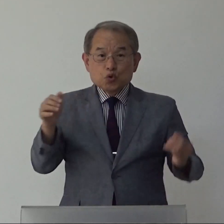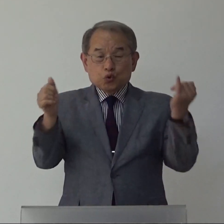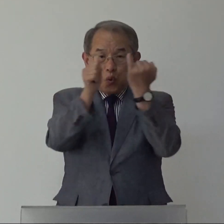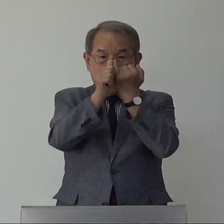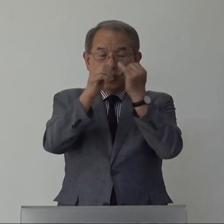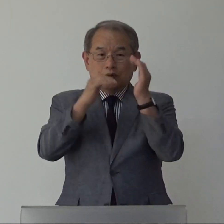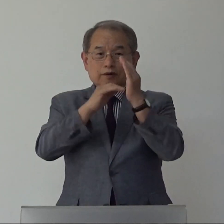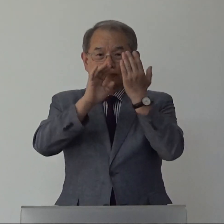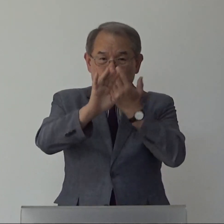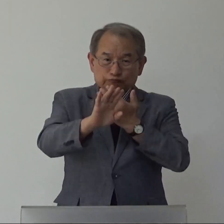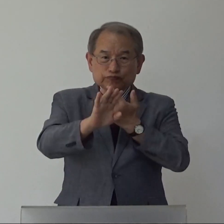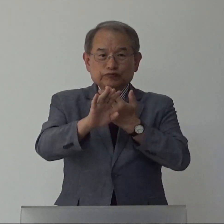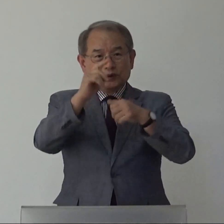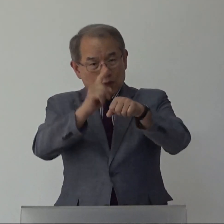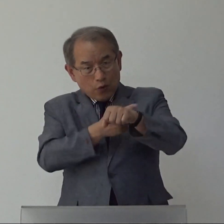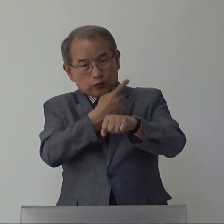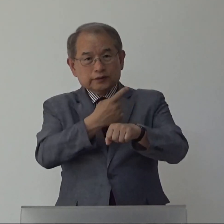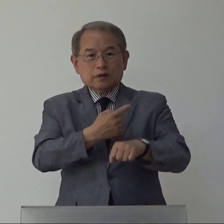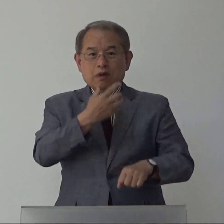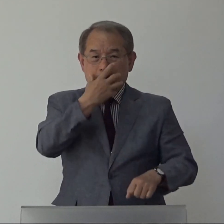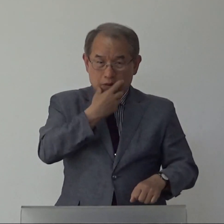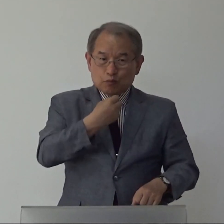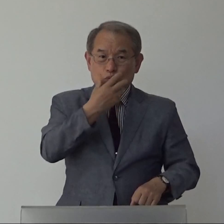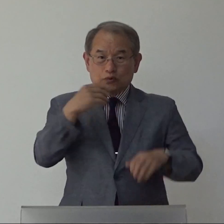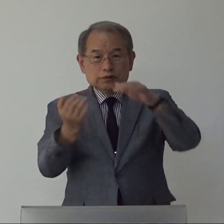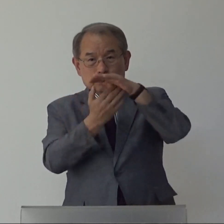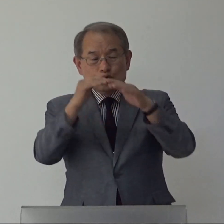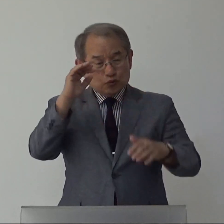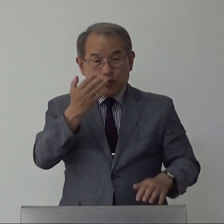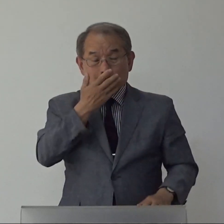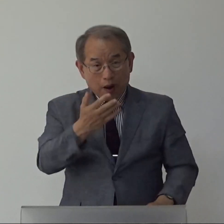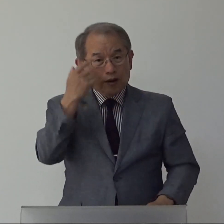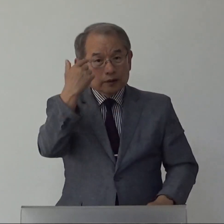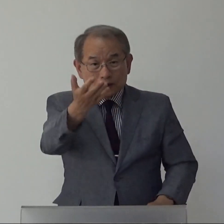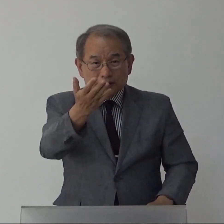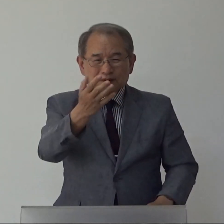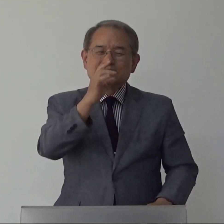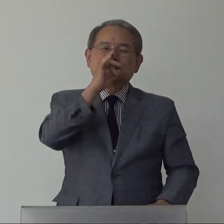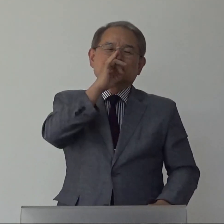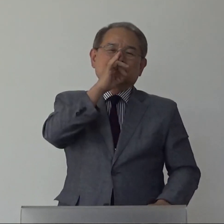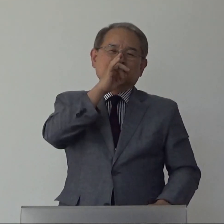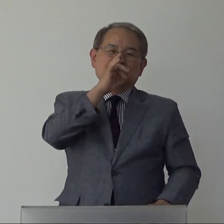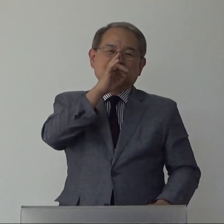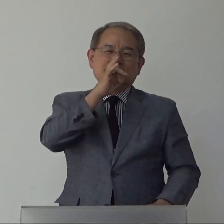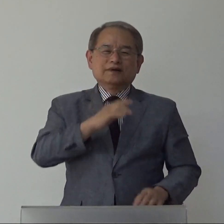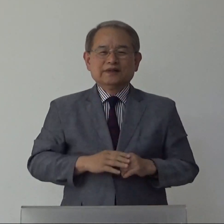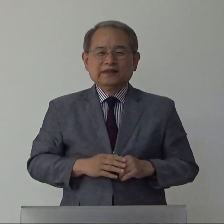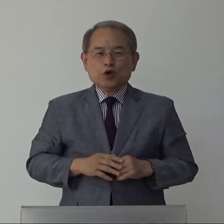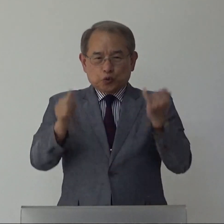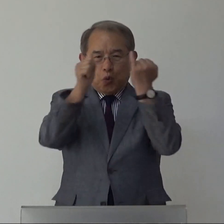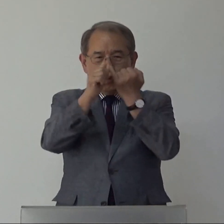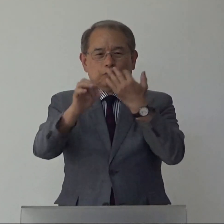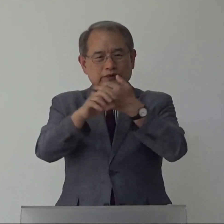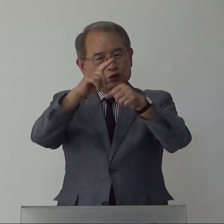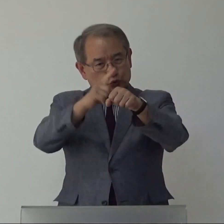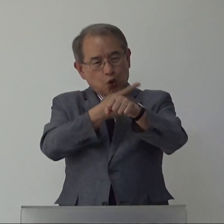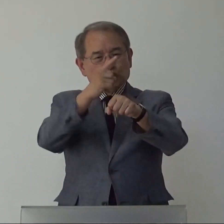혼자 살면서 행복한 느낌을 온전히 느끼지 못했는데 결혼을 하고 나서는